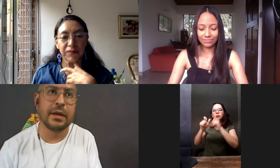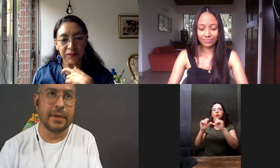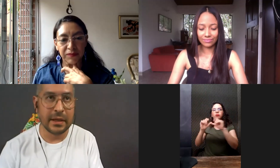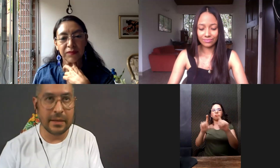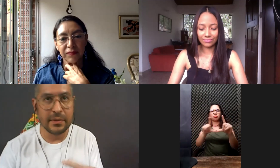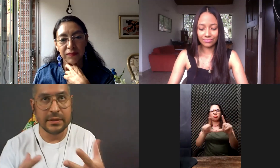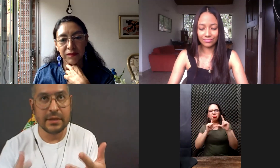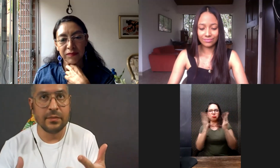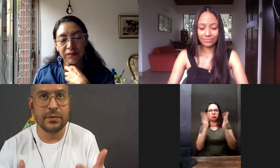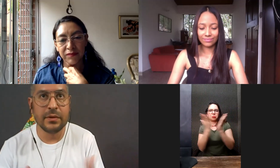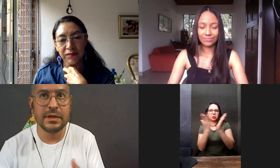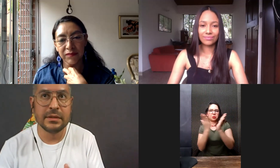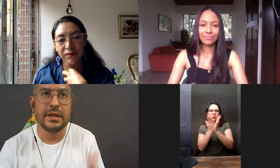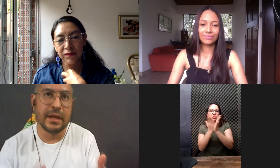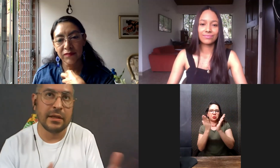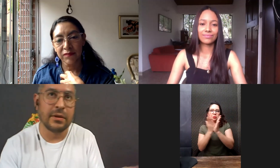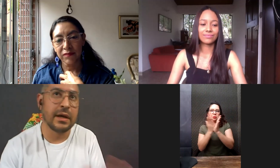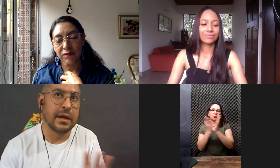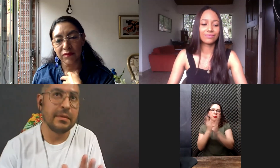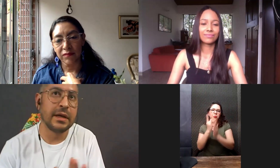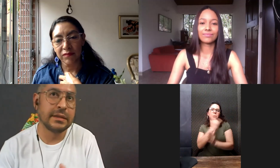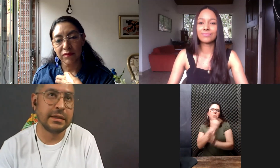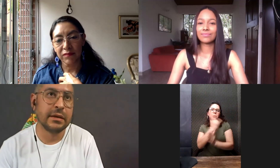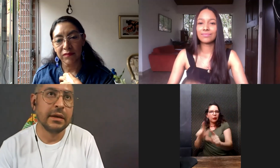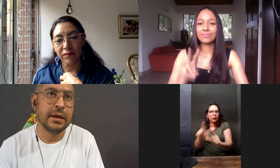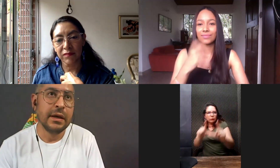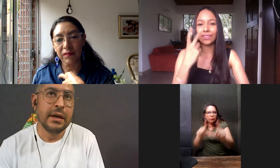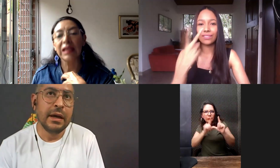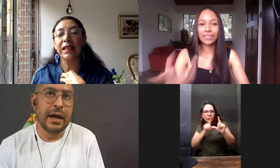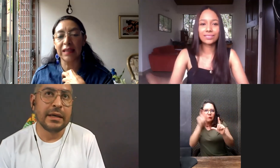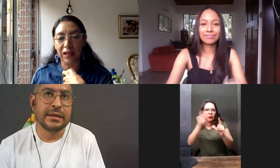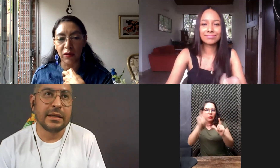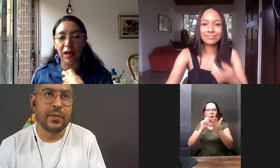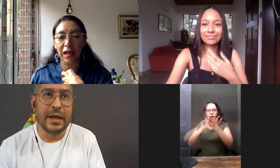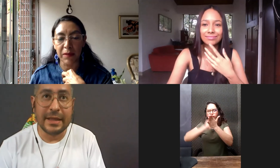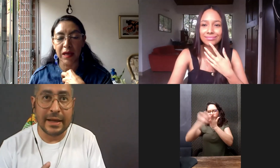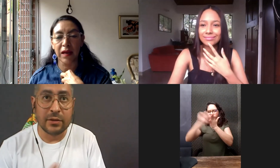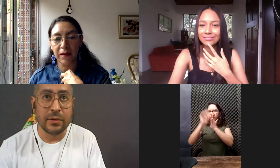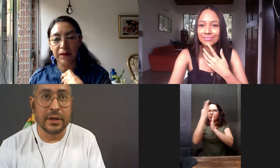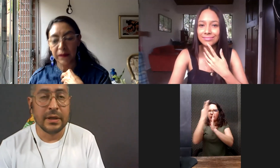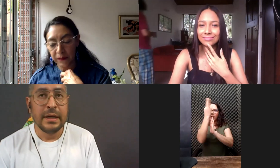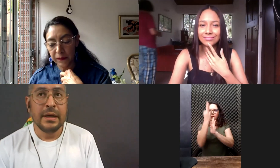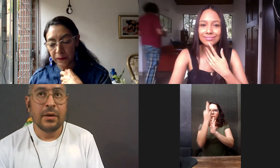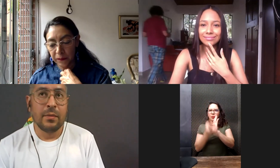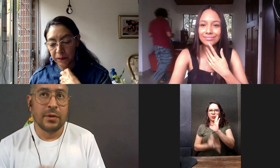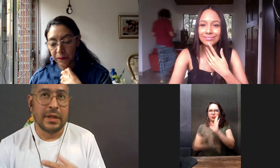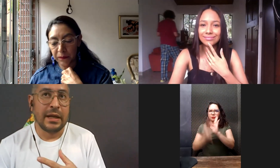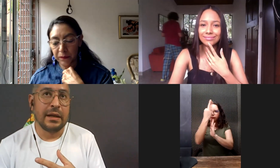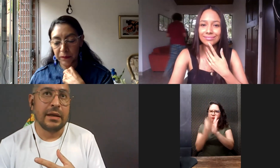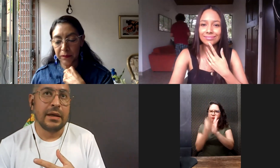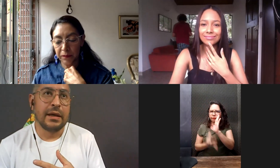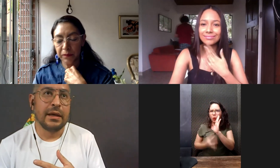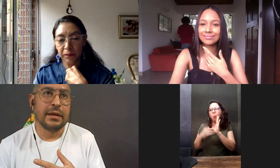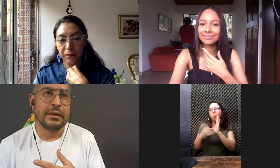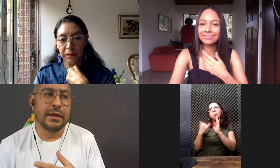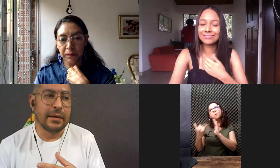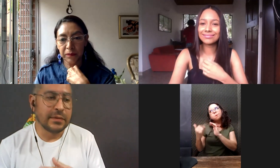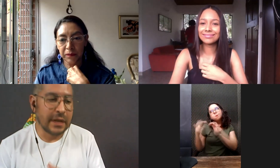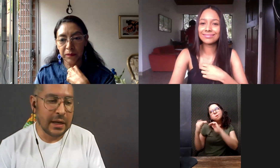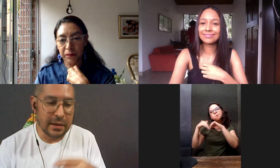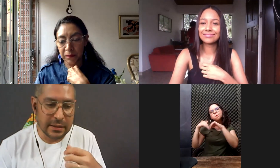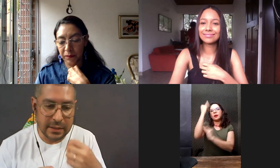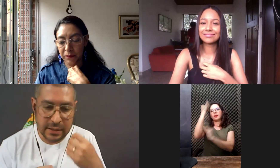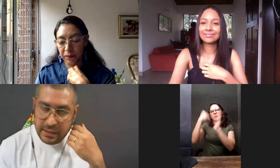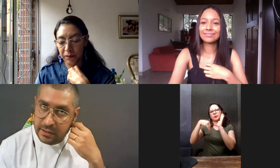puede llamar, digamos, de cierto punto de vista de literatura académica, sí, hay ese tipo de literatura como tal. Digamos